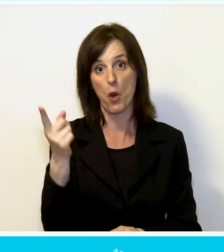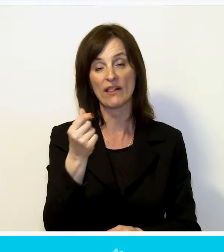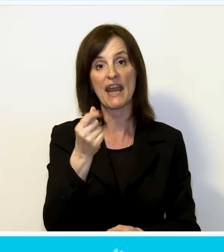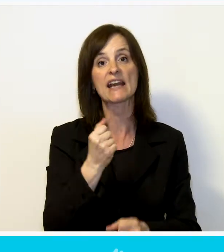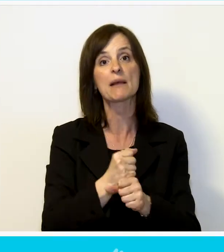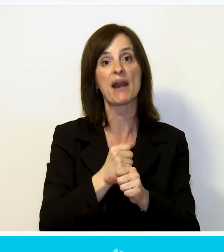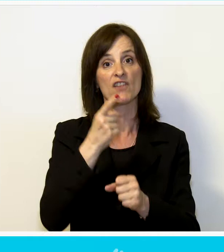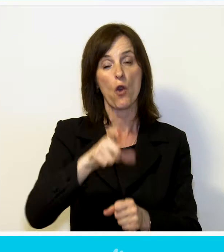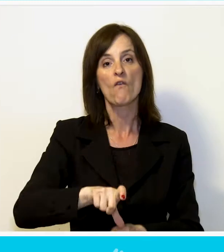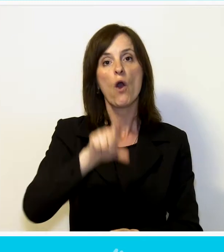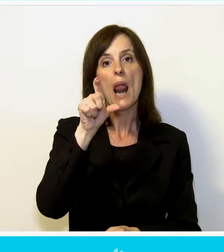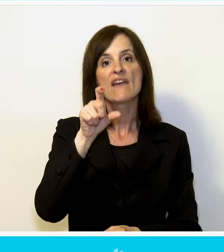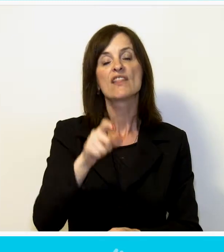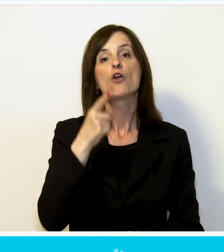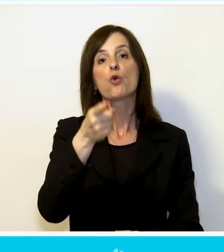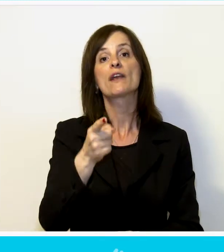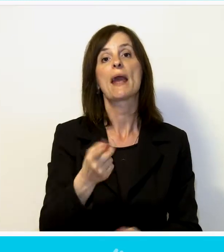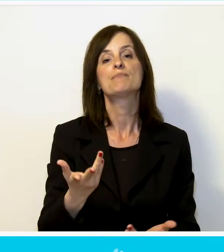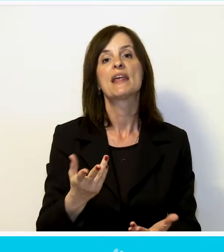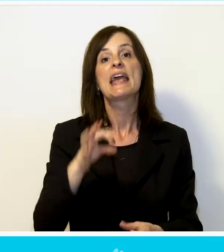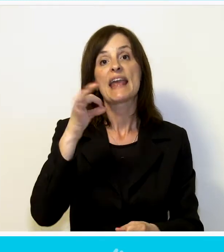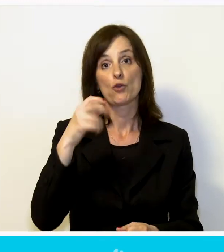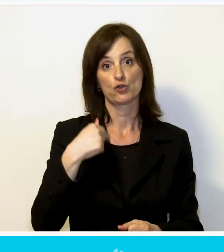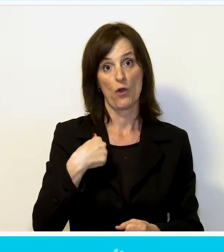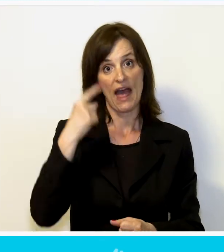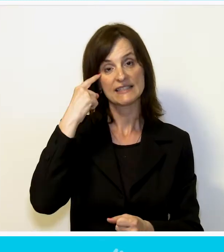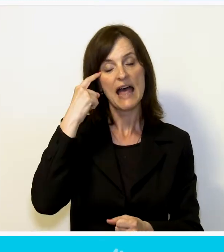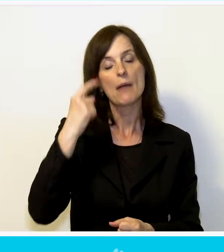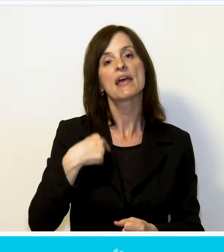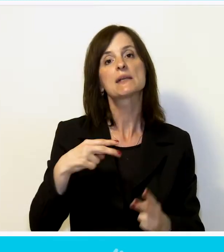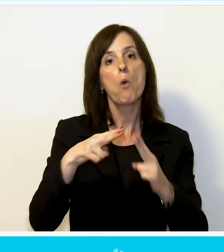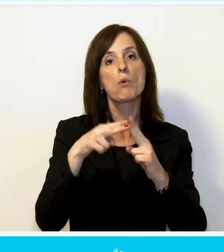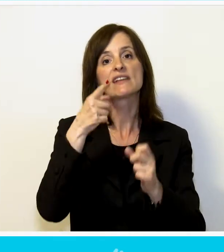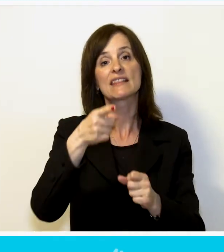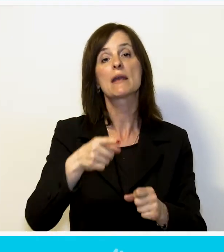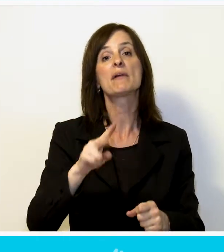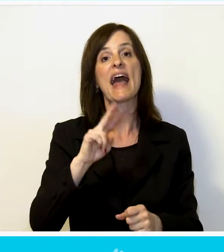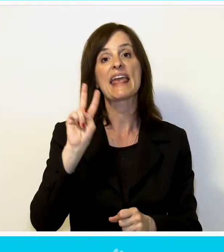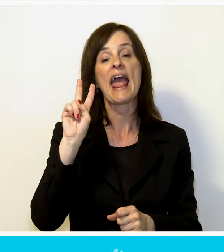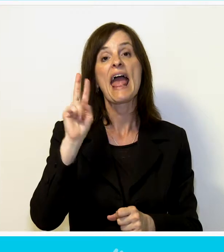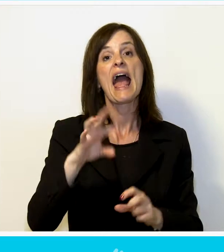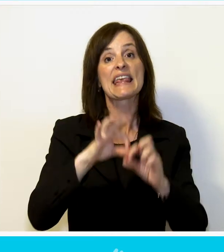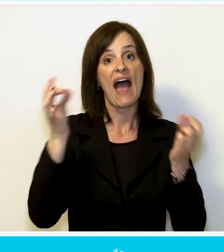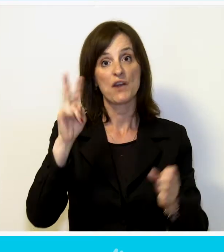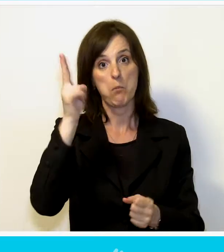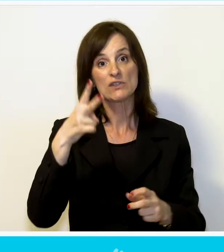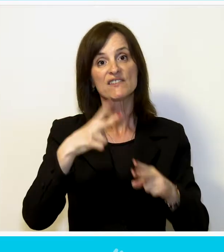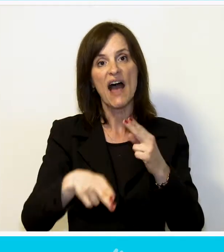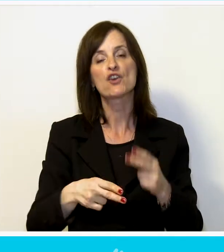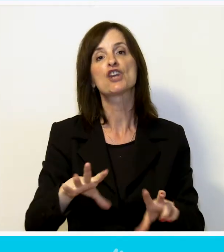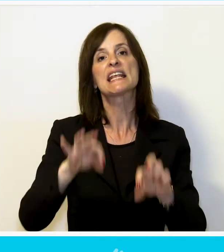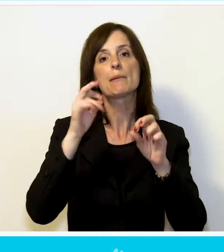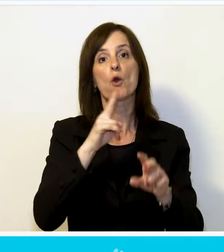lifta, takođe i ove godine. Ono što ja znam, a mislim da sam upoznat da je javni poziv završen, da je izabran